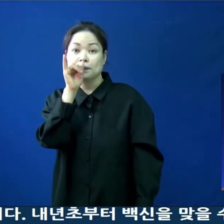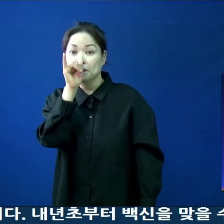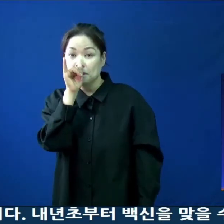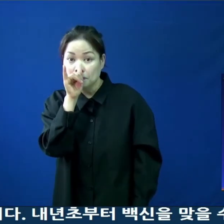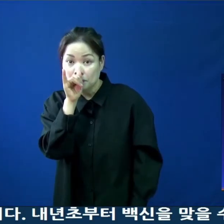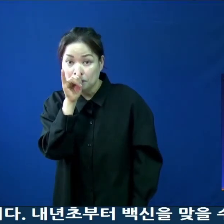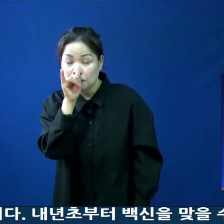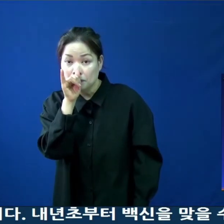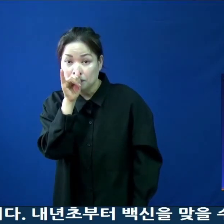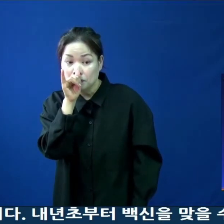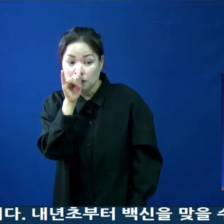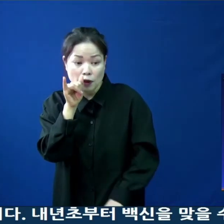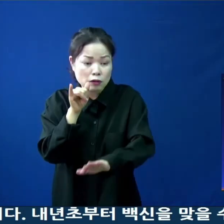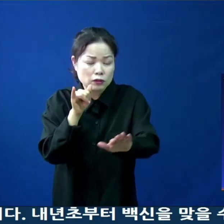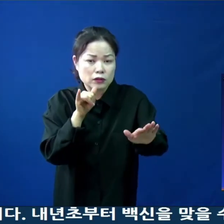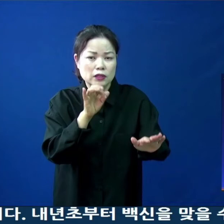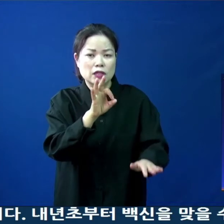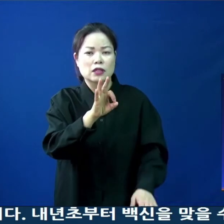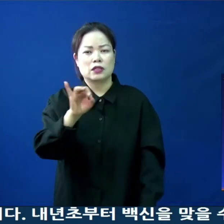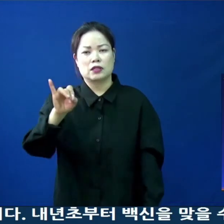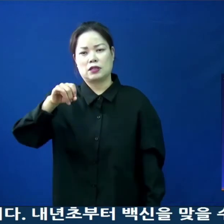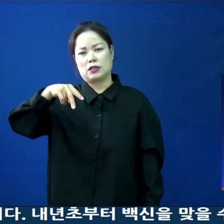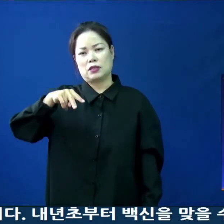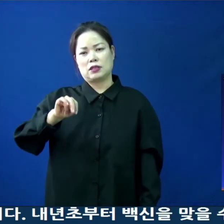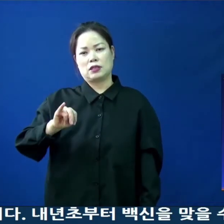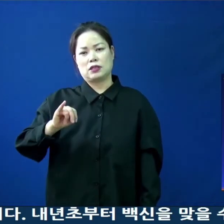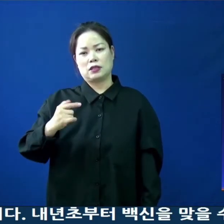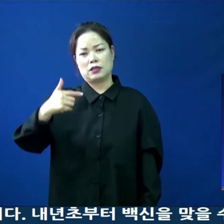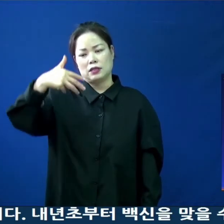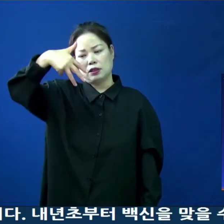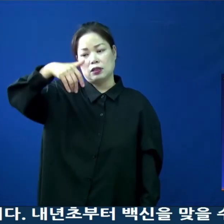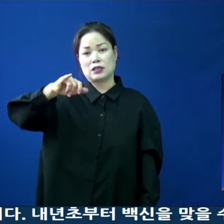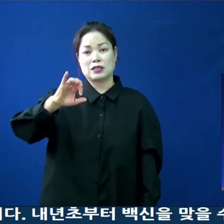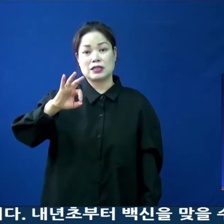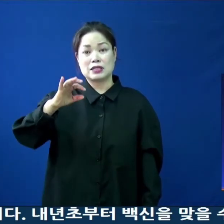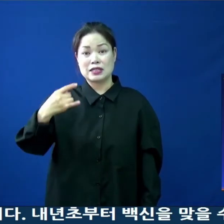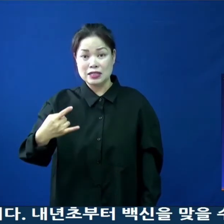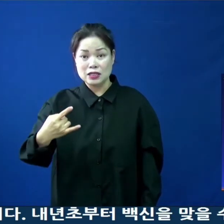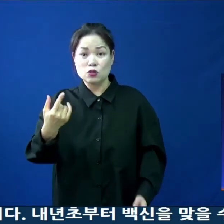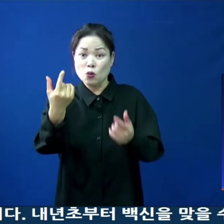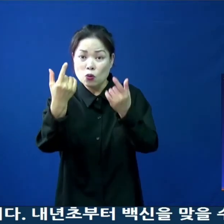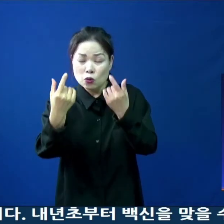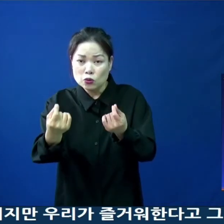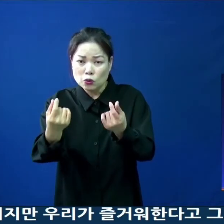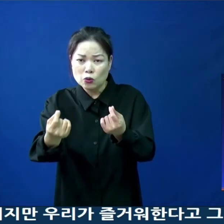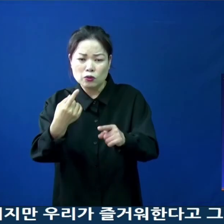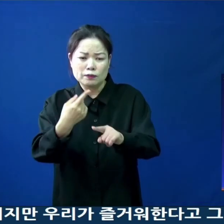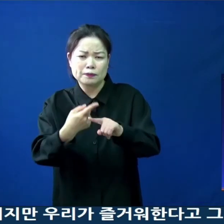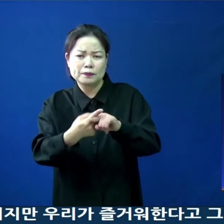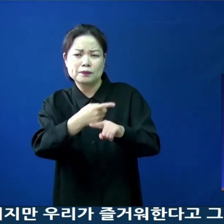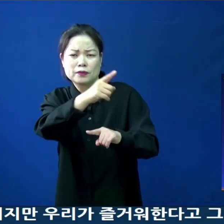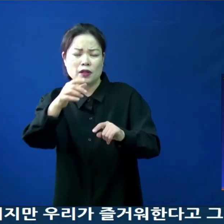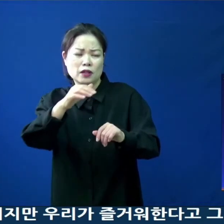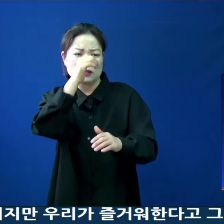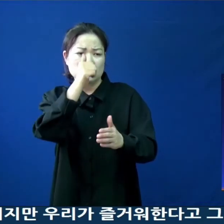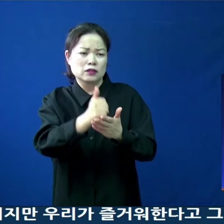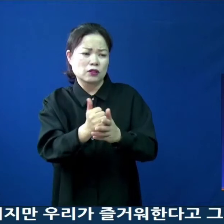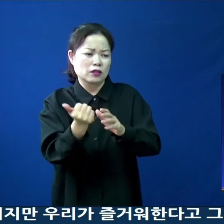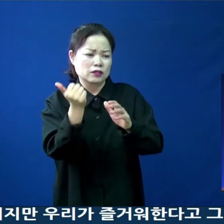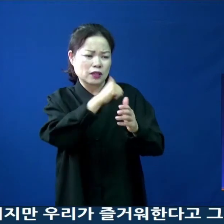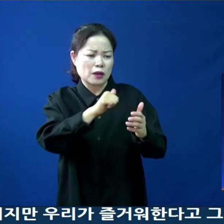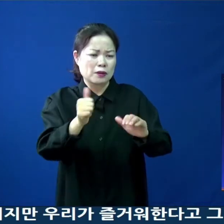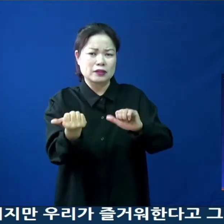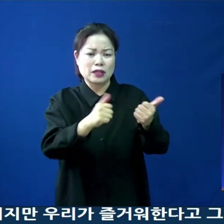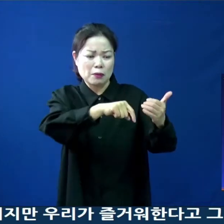것입니다. 여러분, 이신칭의 복음도 마찬가지예요. 죄와 사망 가운데 있는 이 인류에게 얼마나